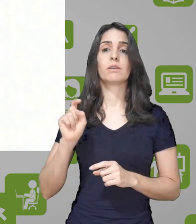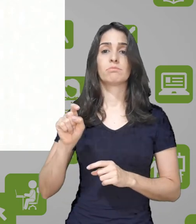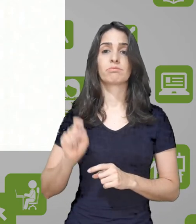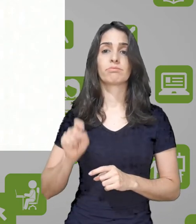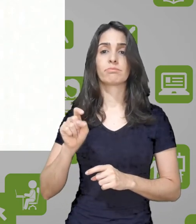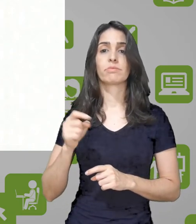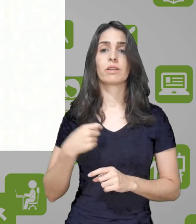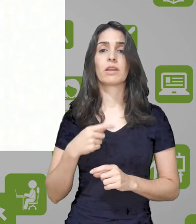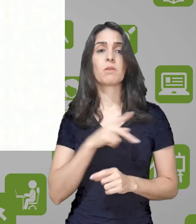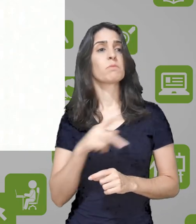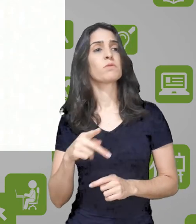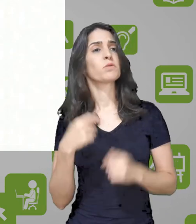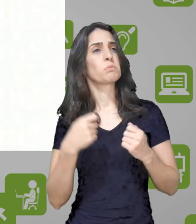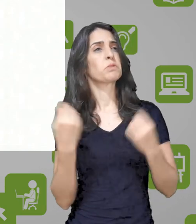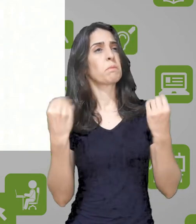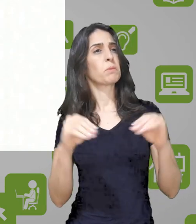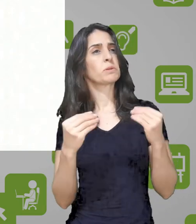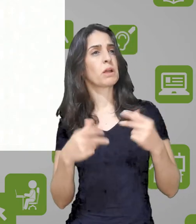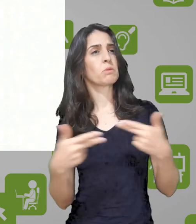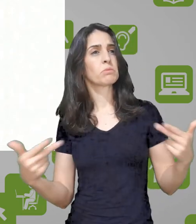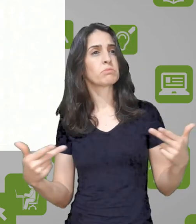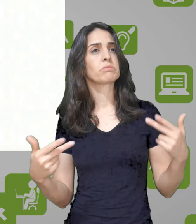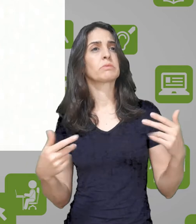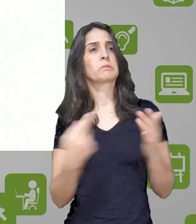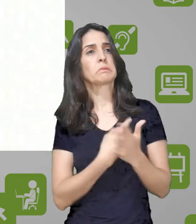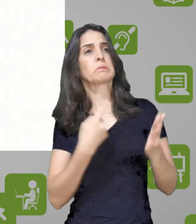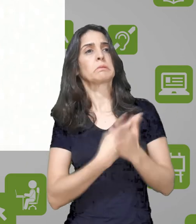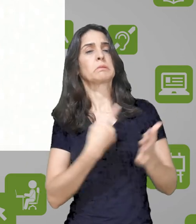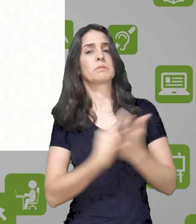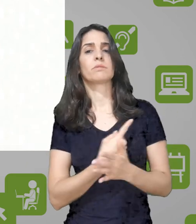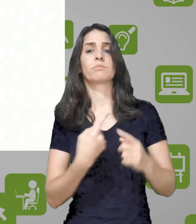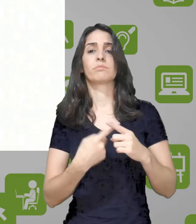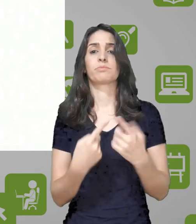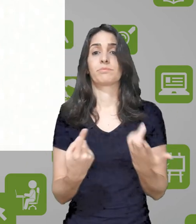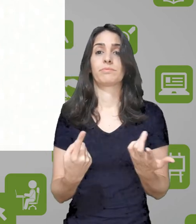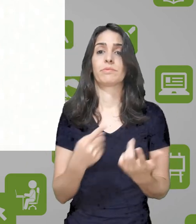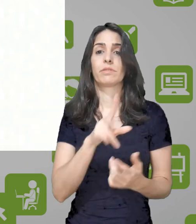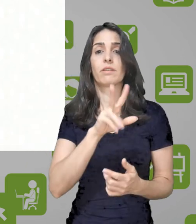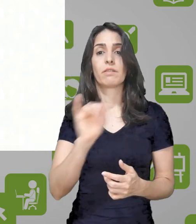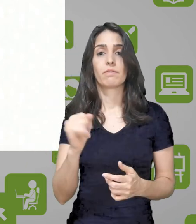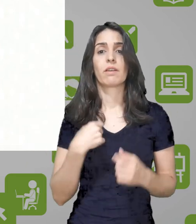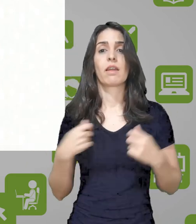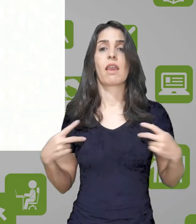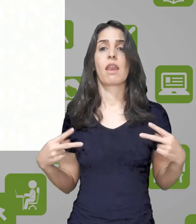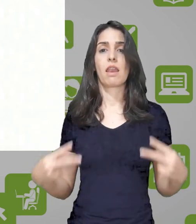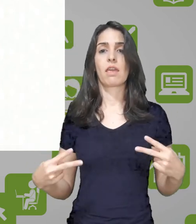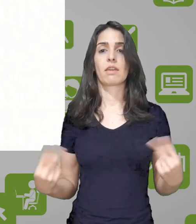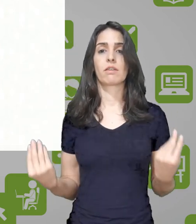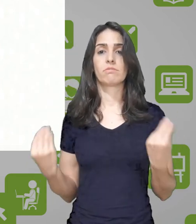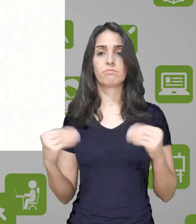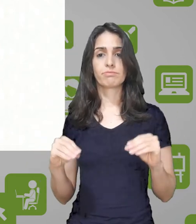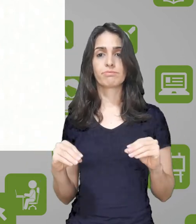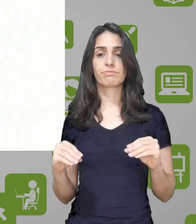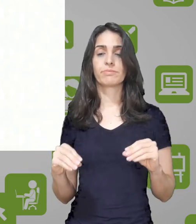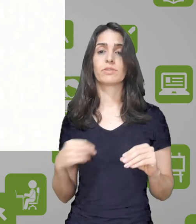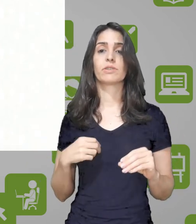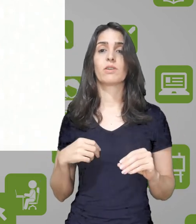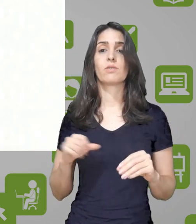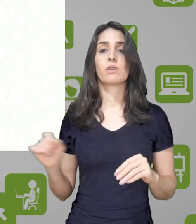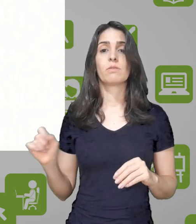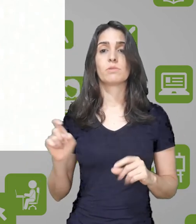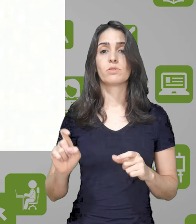ele vai perguntar professor professor eu tenho que postar alguma coisa porque vai habilitar para ele o link de envio